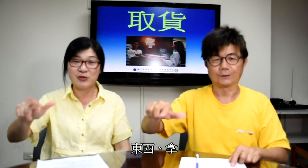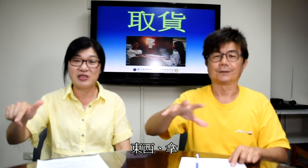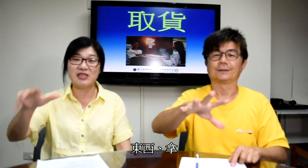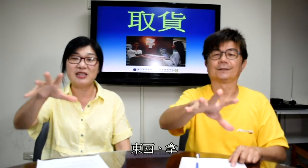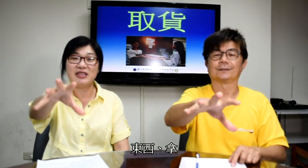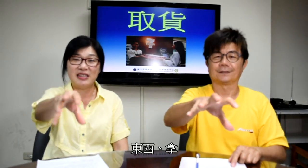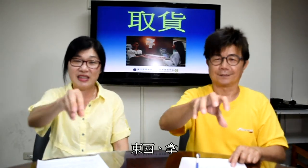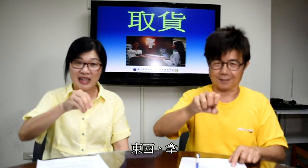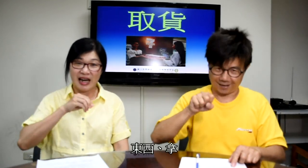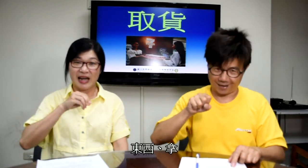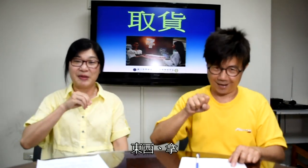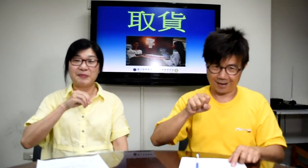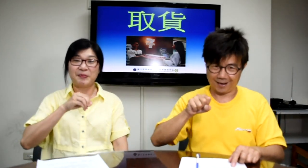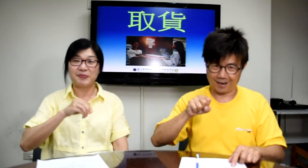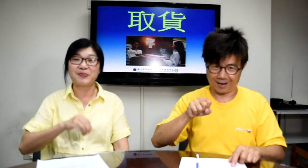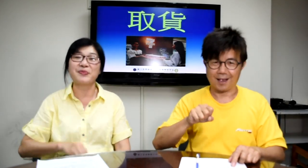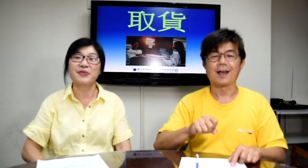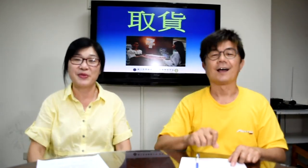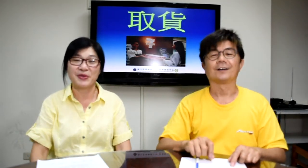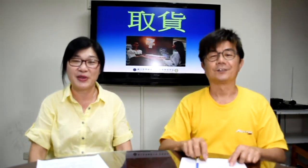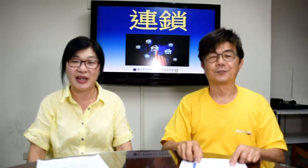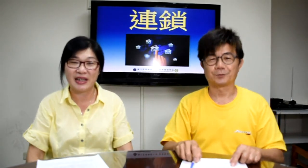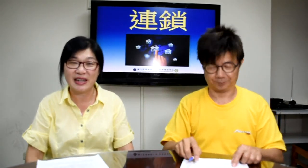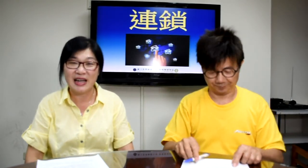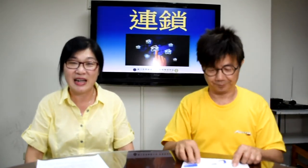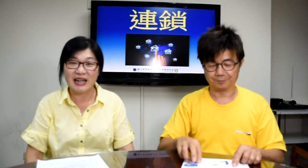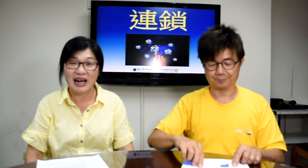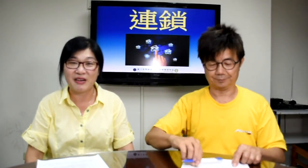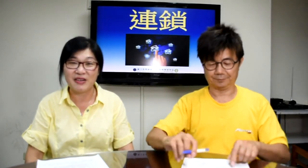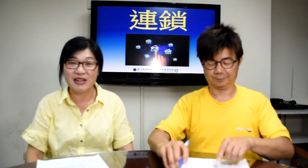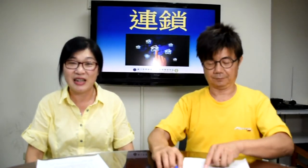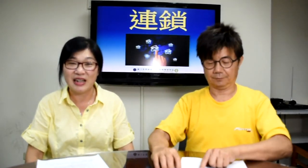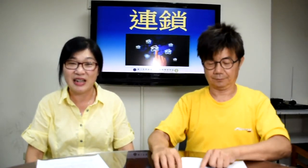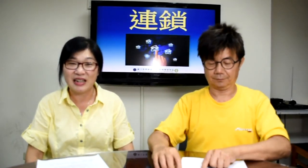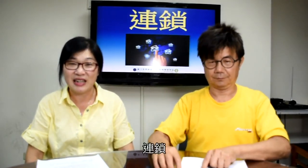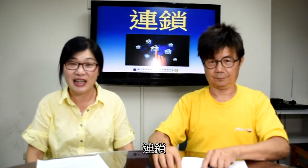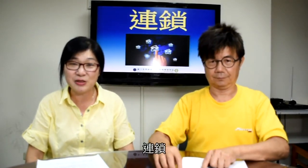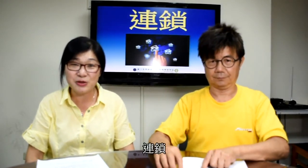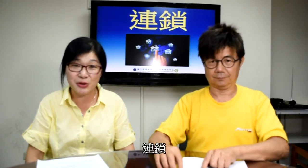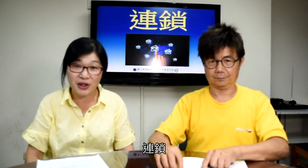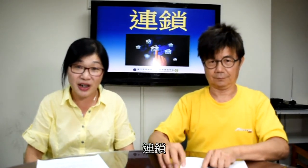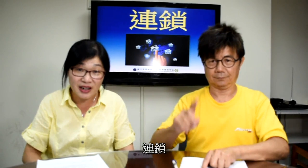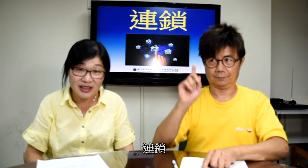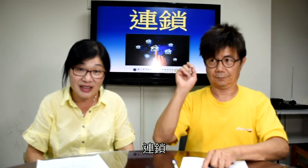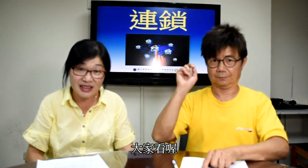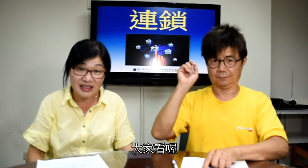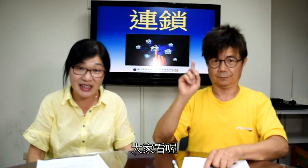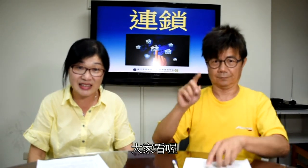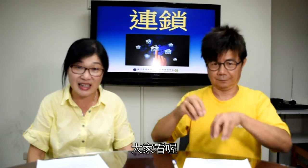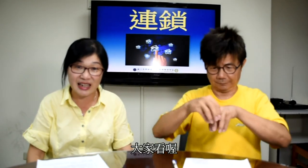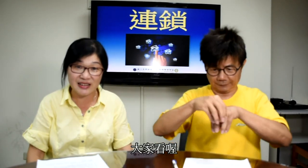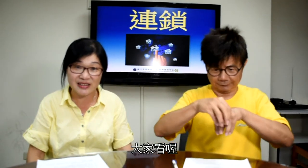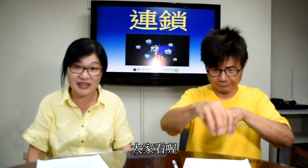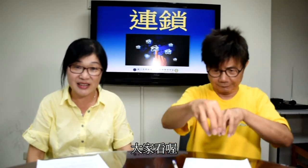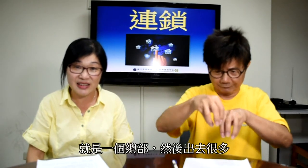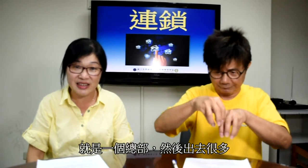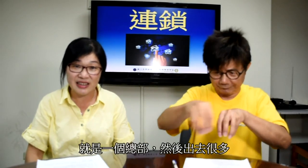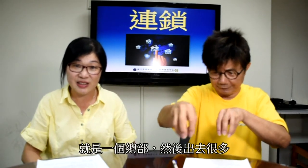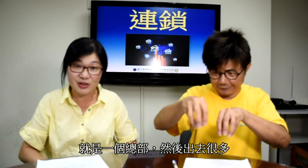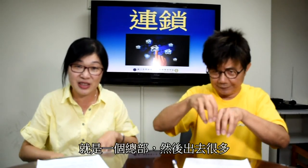西拿，对，好，连锁，大家看哦，就是一个